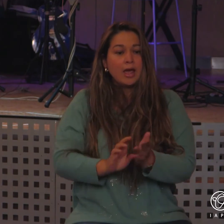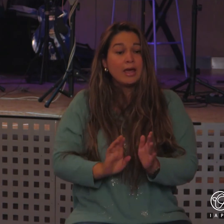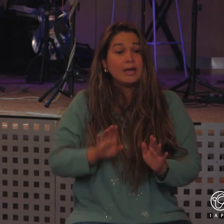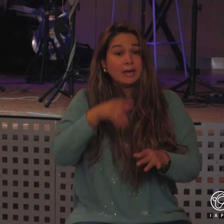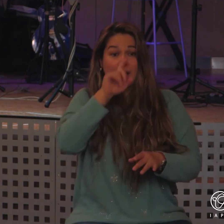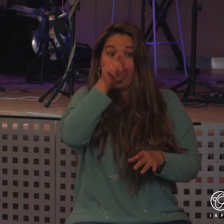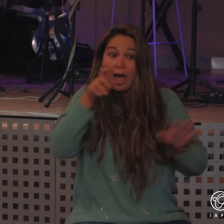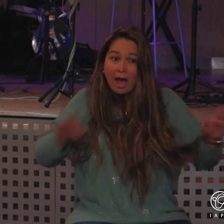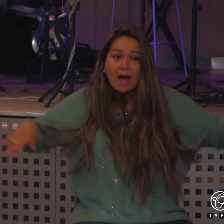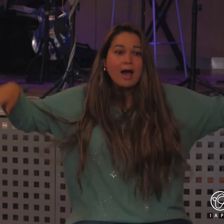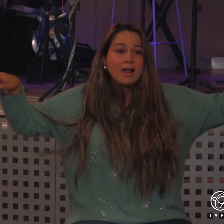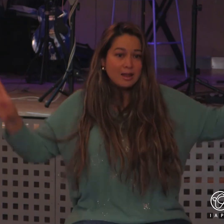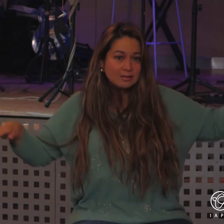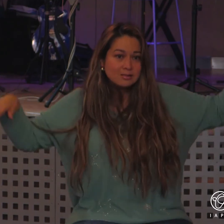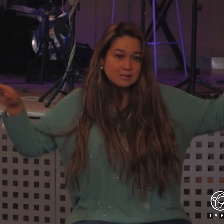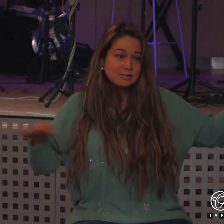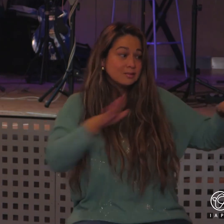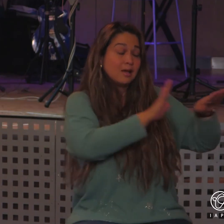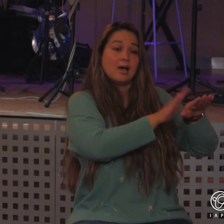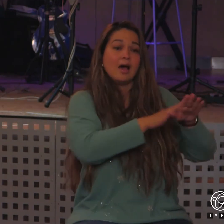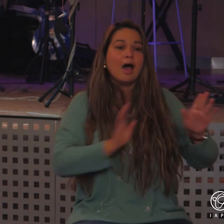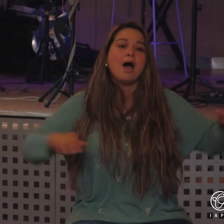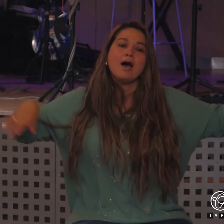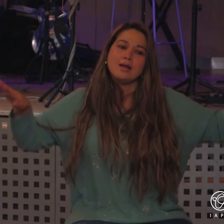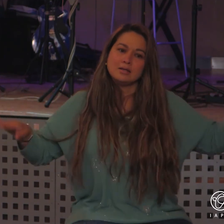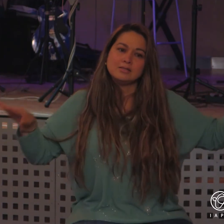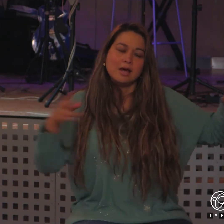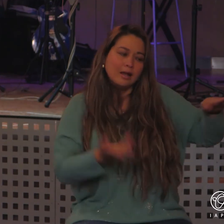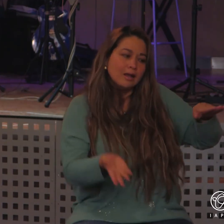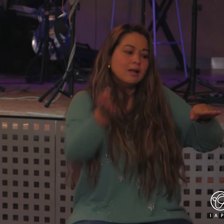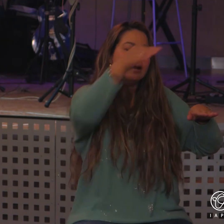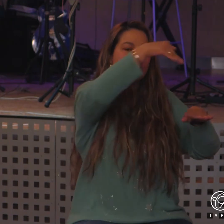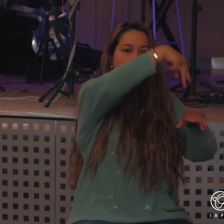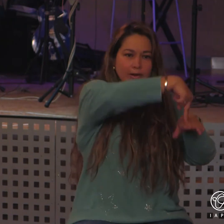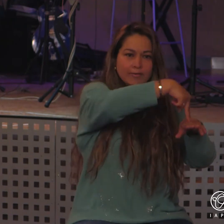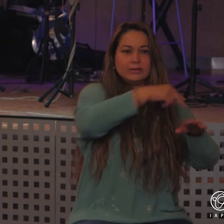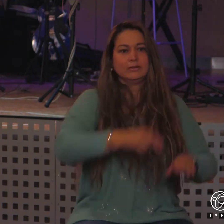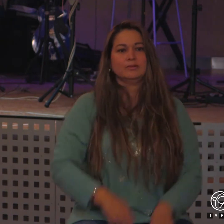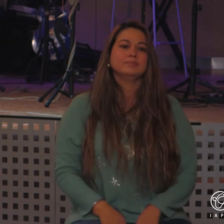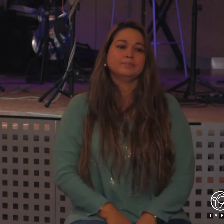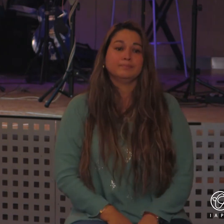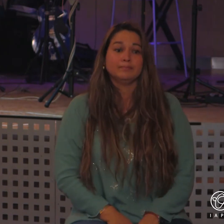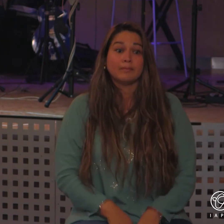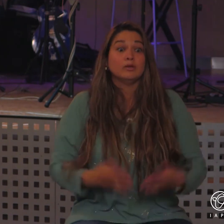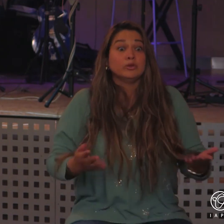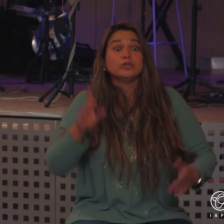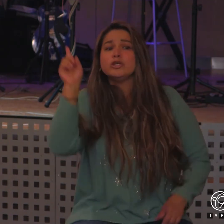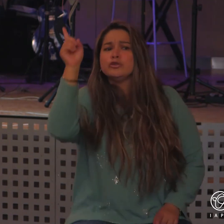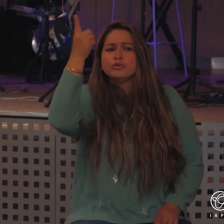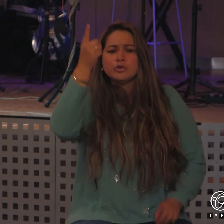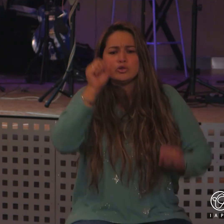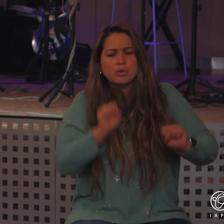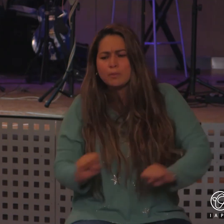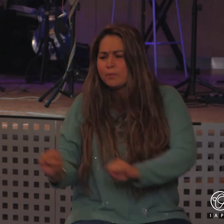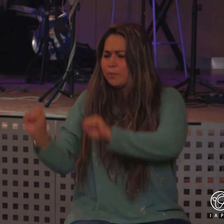Dios mismo. Por lo tanto, Dios mismo el que se encarga de protegernos.